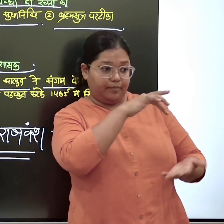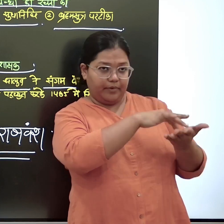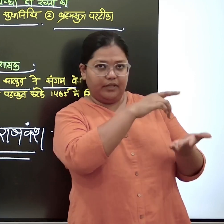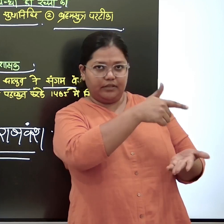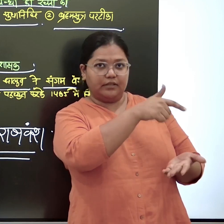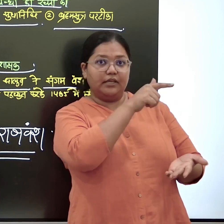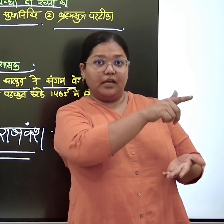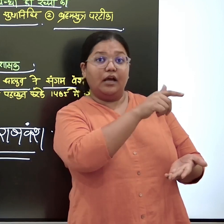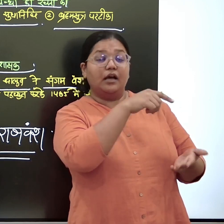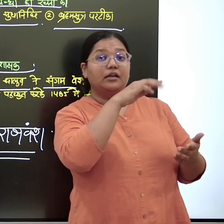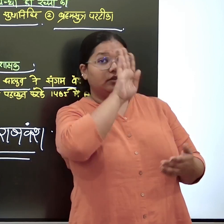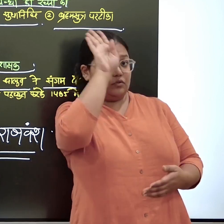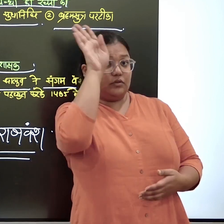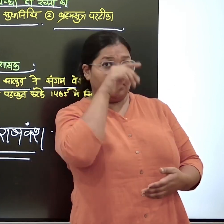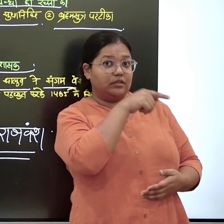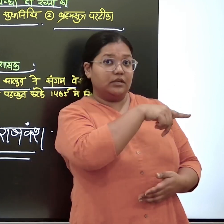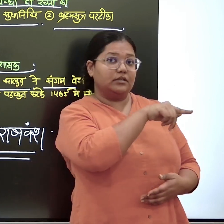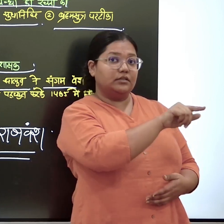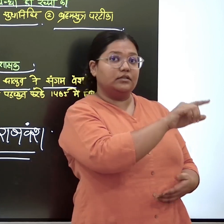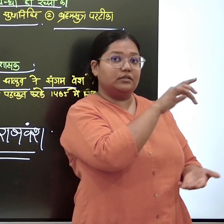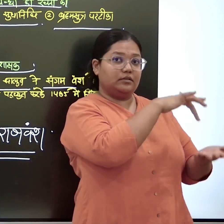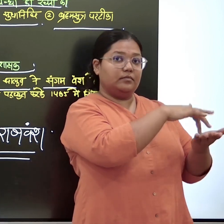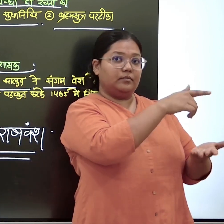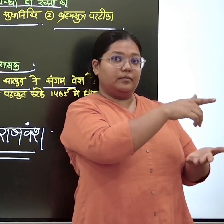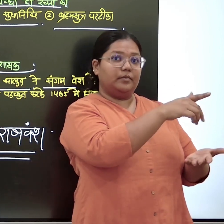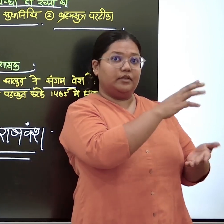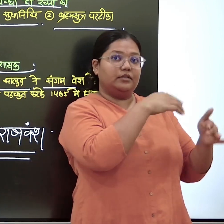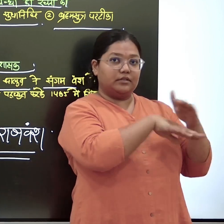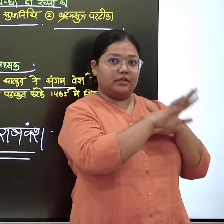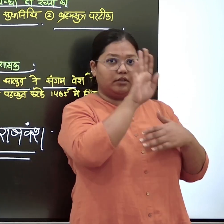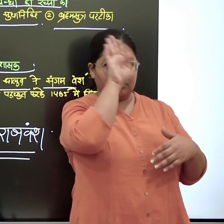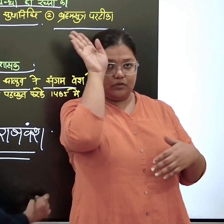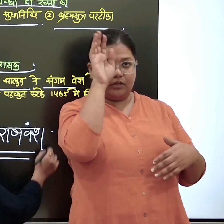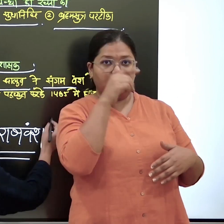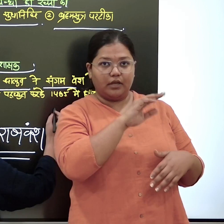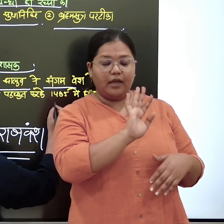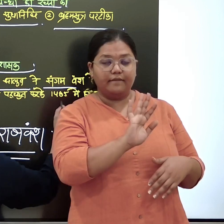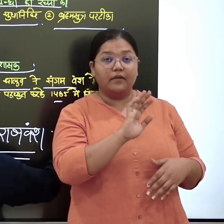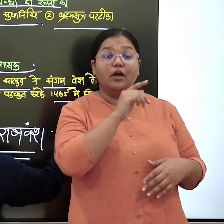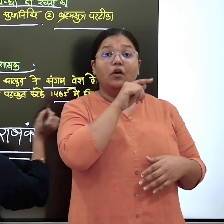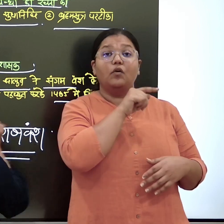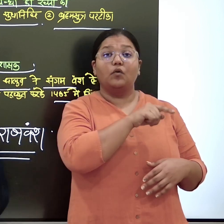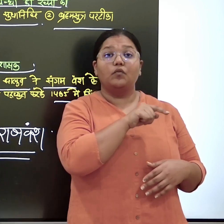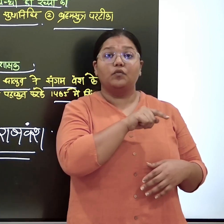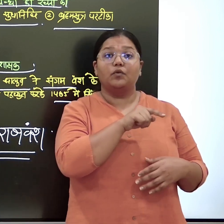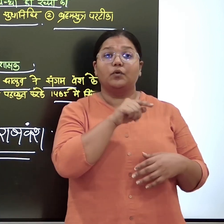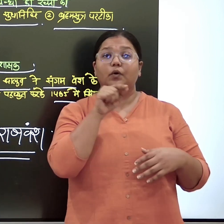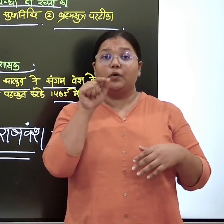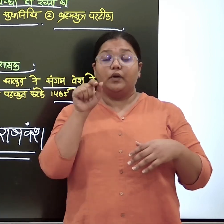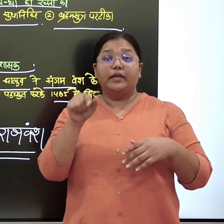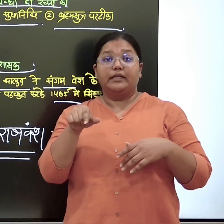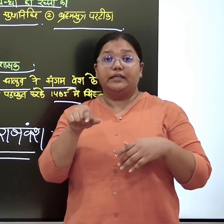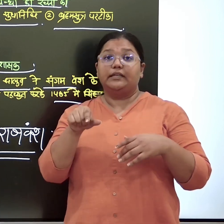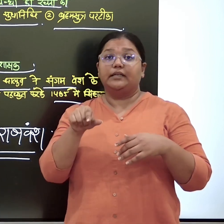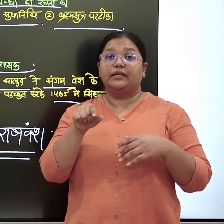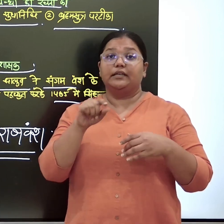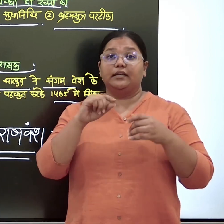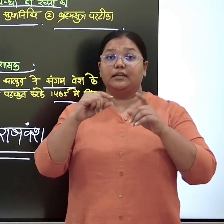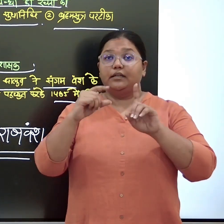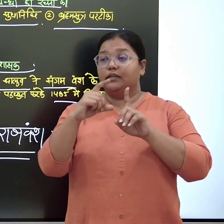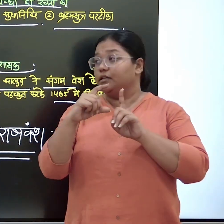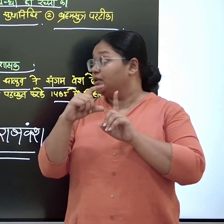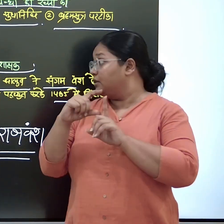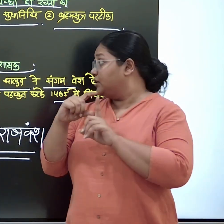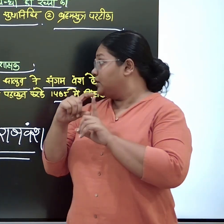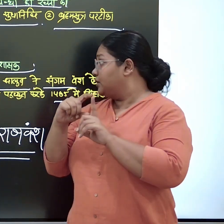मतलब उनको अपने पद से हटा के 1485 में सिंहासन पर अधिकार कर लिया।